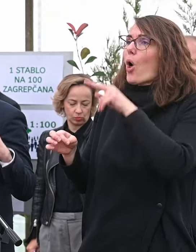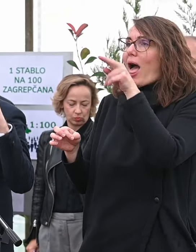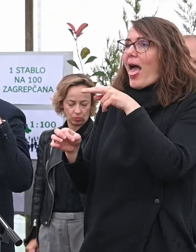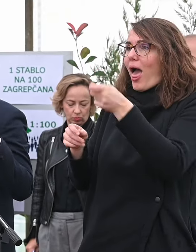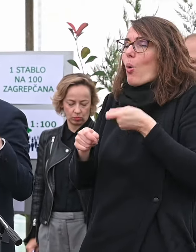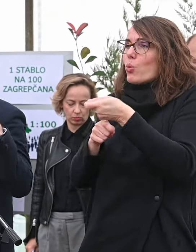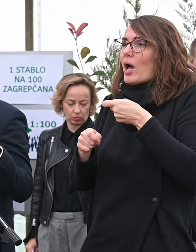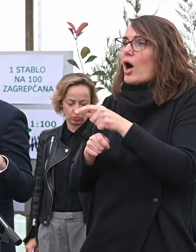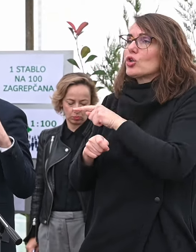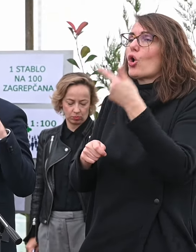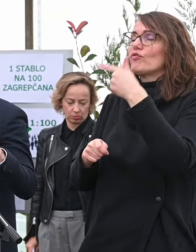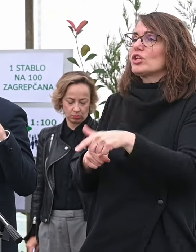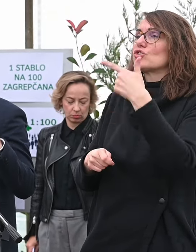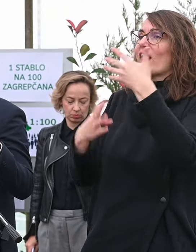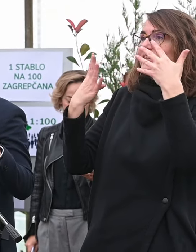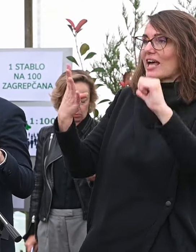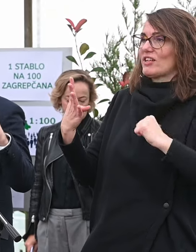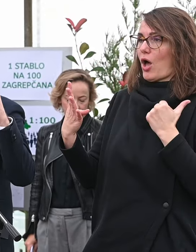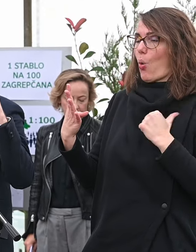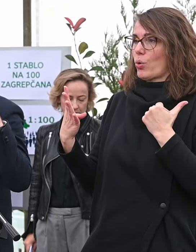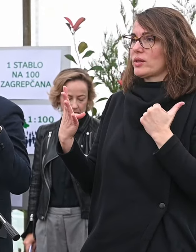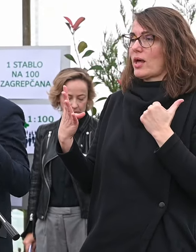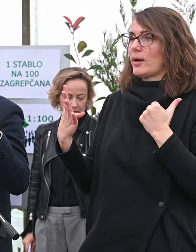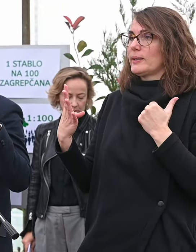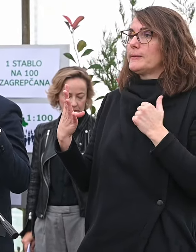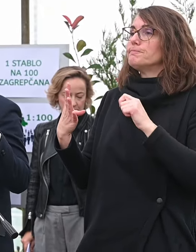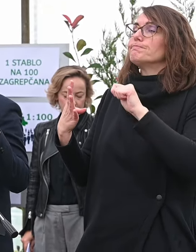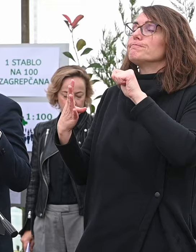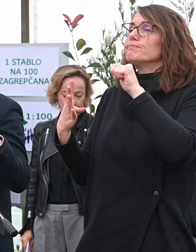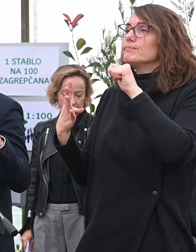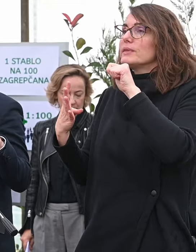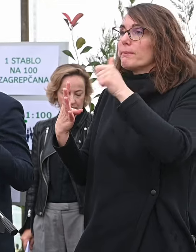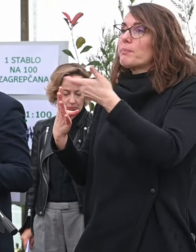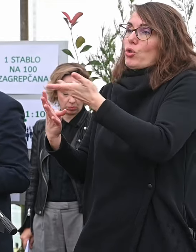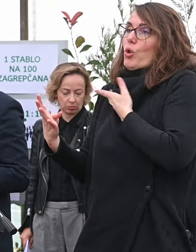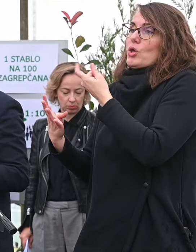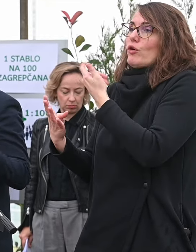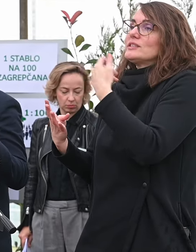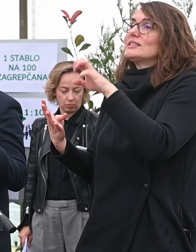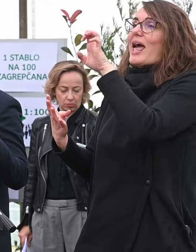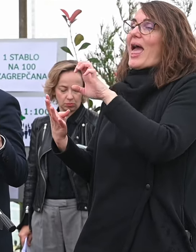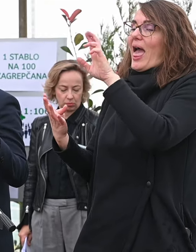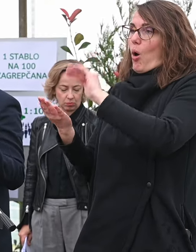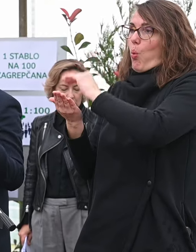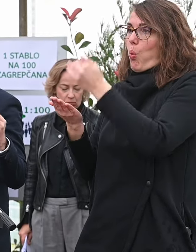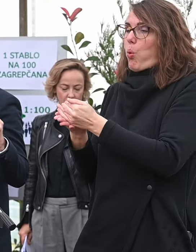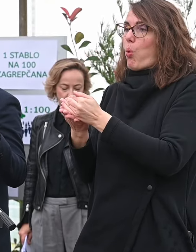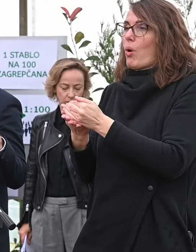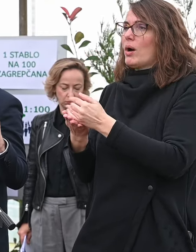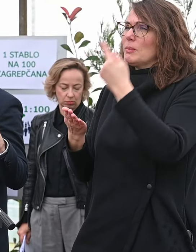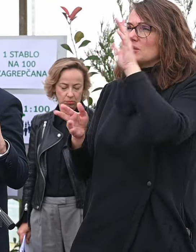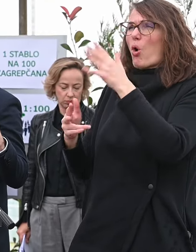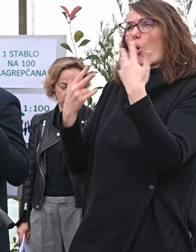investicija do 2029. godine i primarno iz EU fondova, znači mislim da